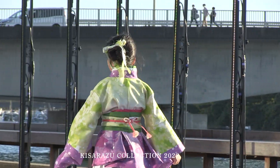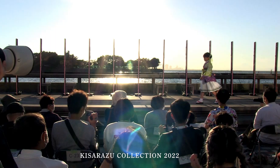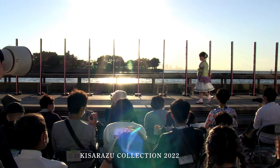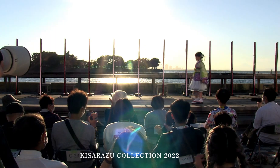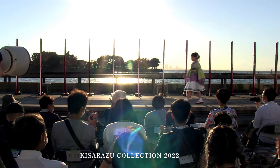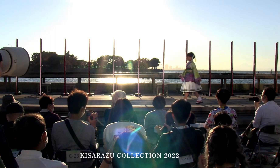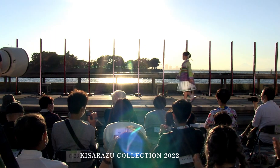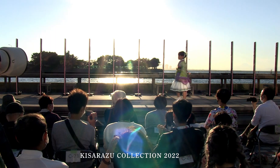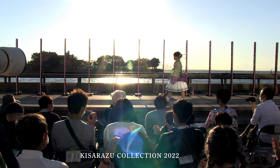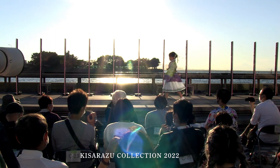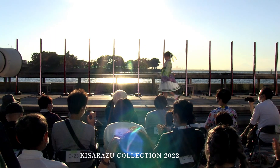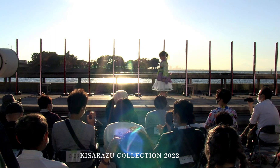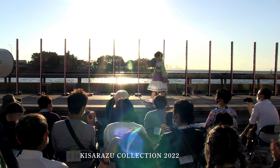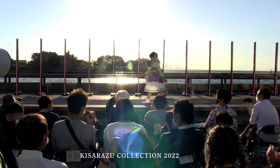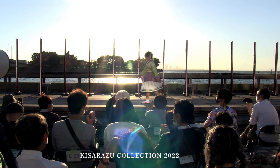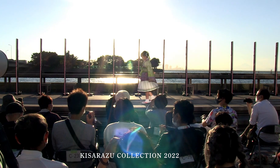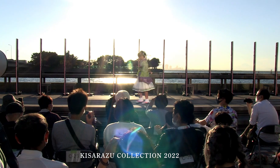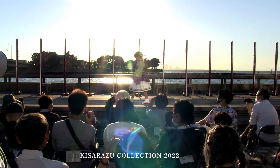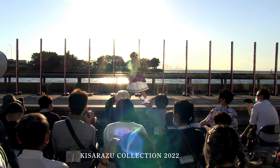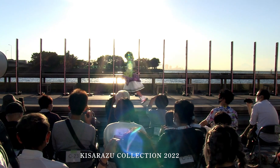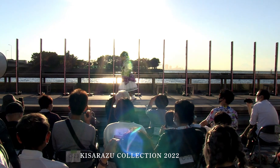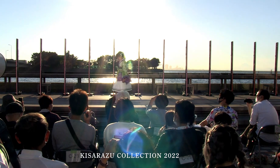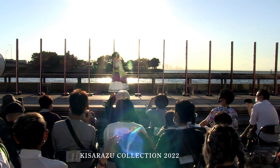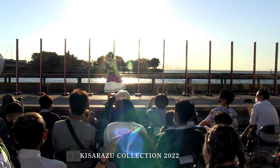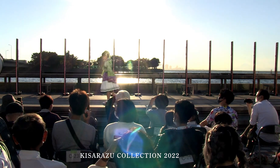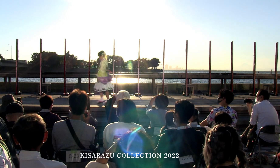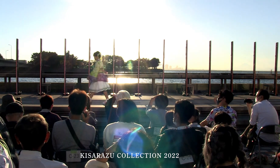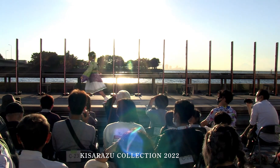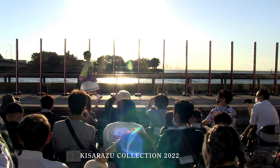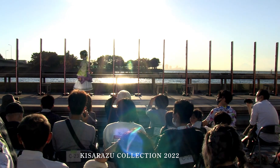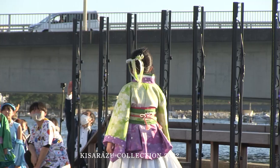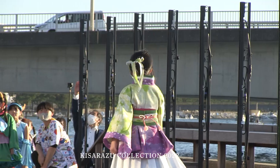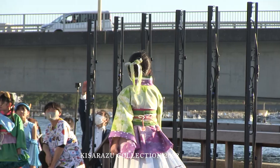にも興味を持ってもらいたいという思い、